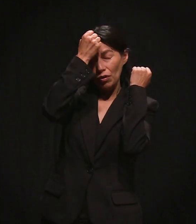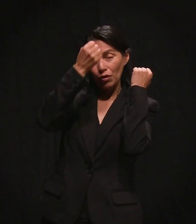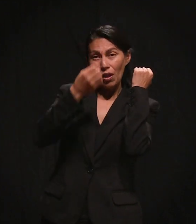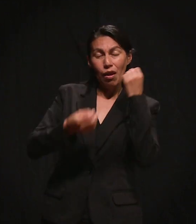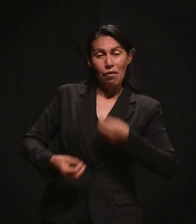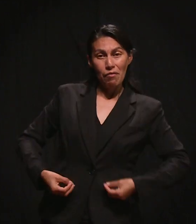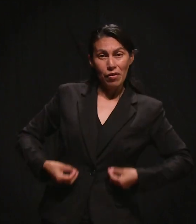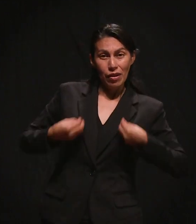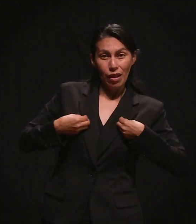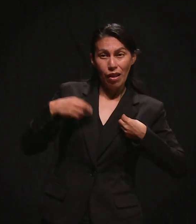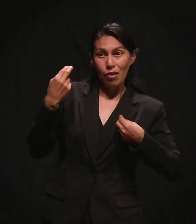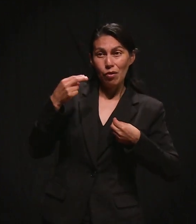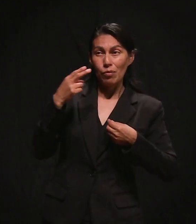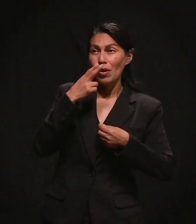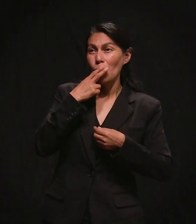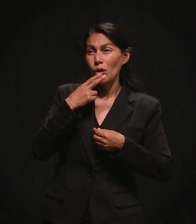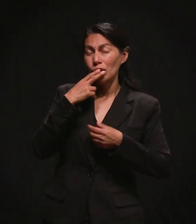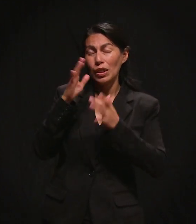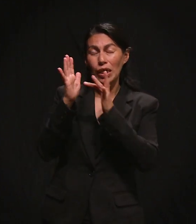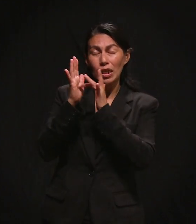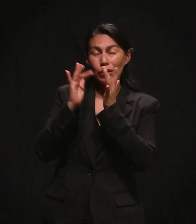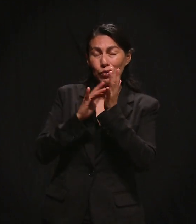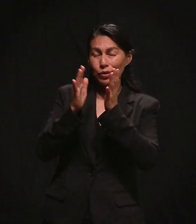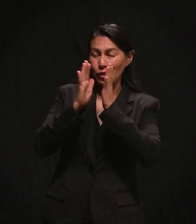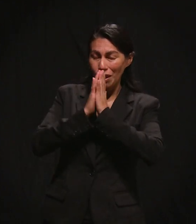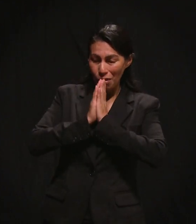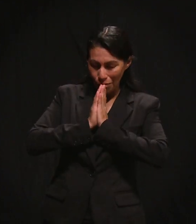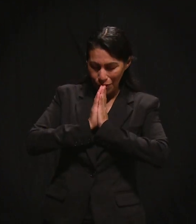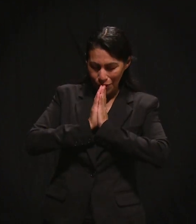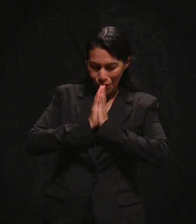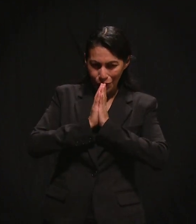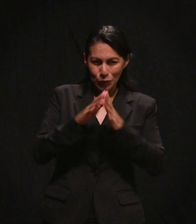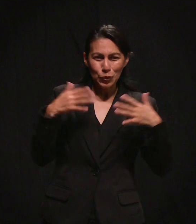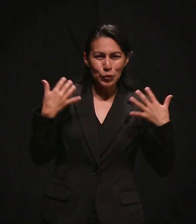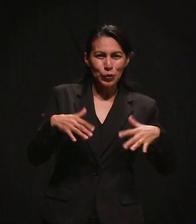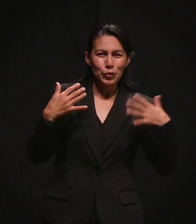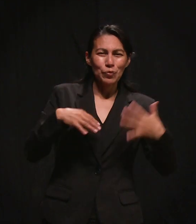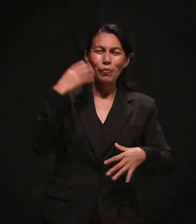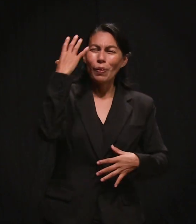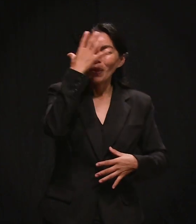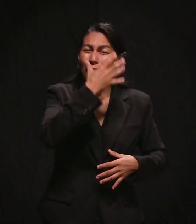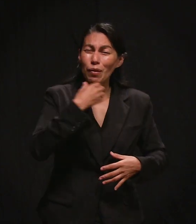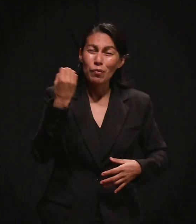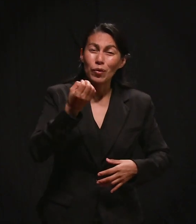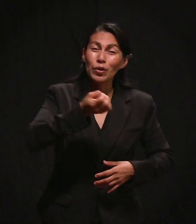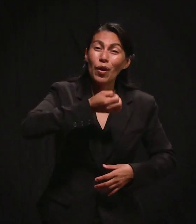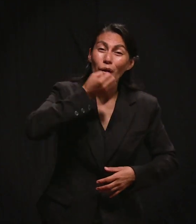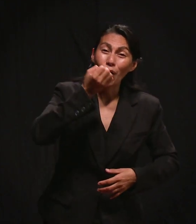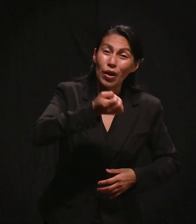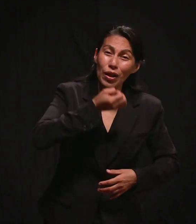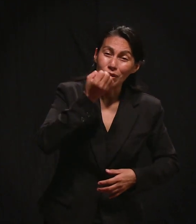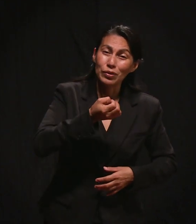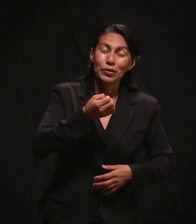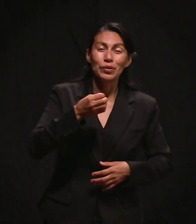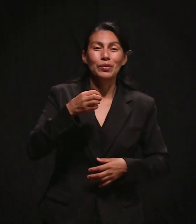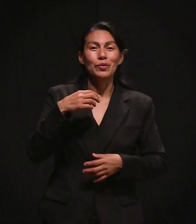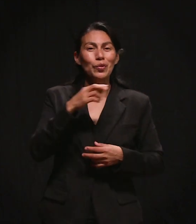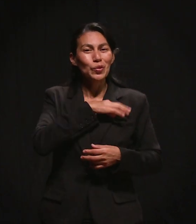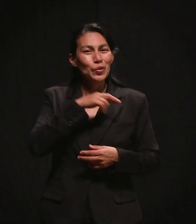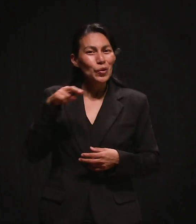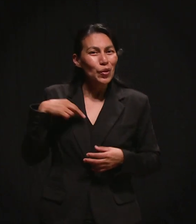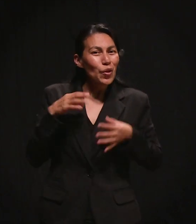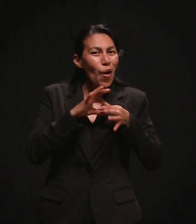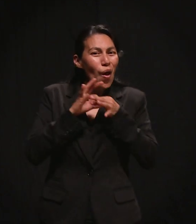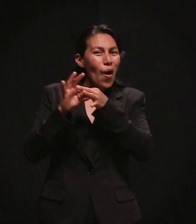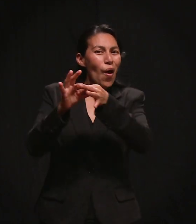el dulce nombre de Jesús, amén. Has hecho una oración, Mari. Nos unimos a ti. María